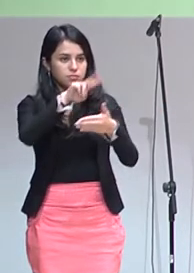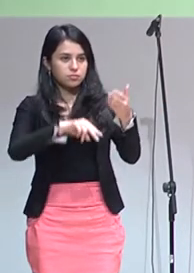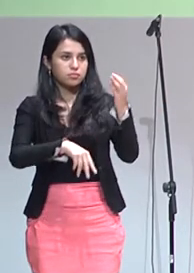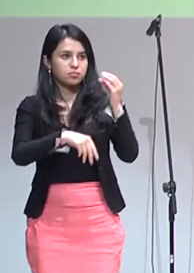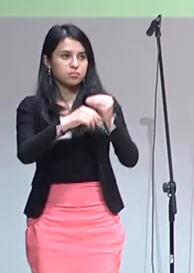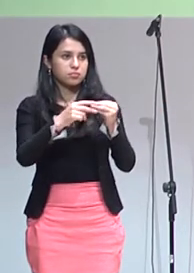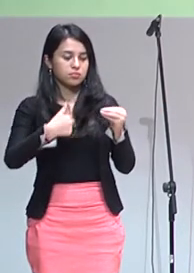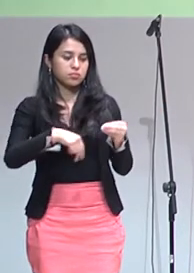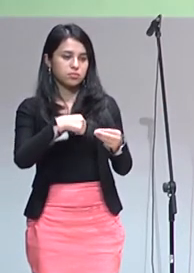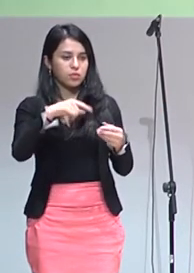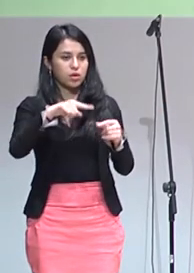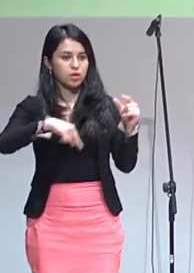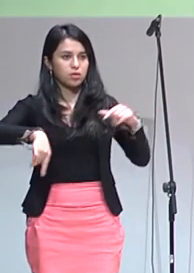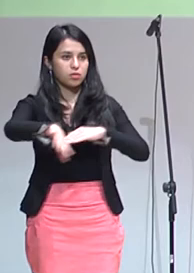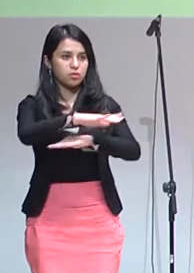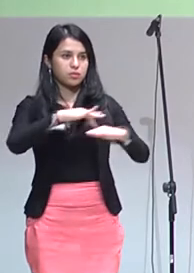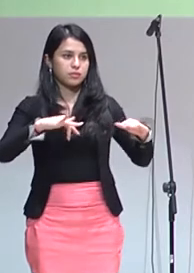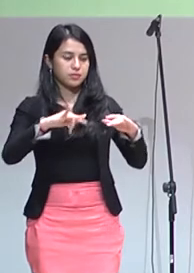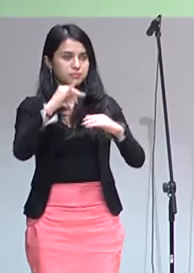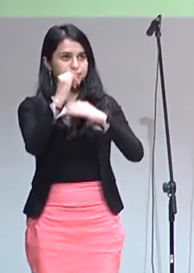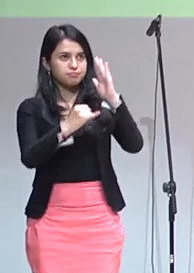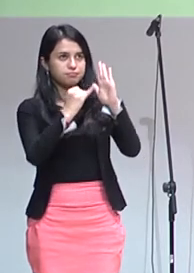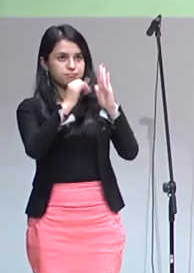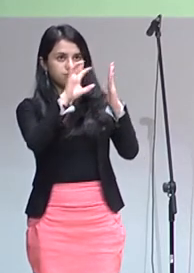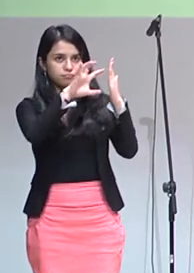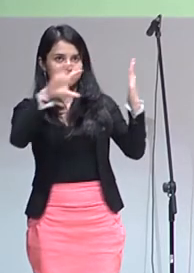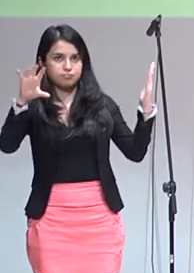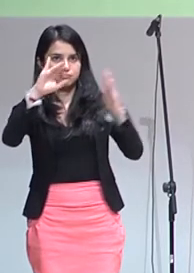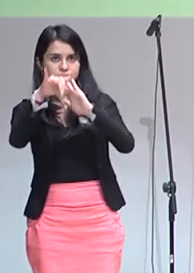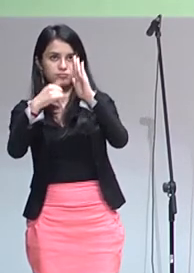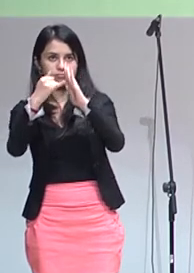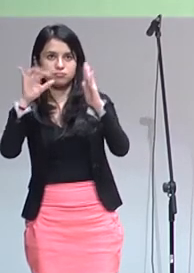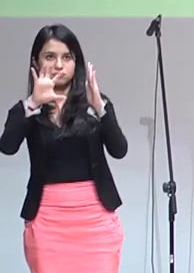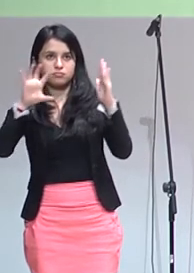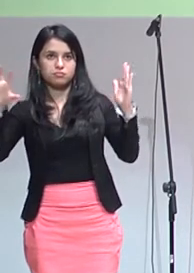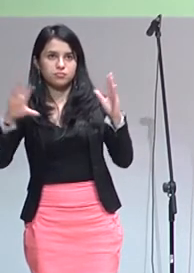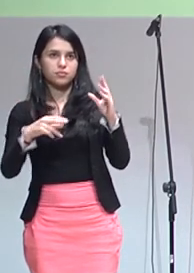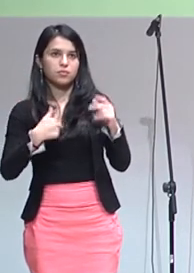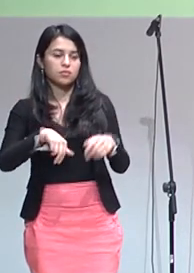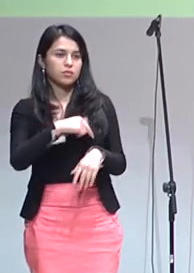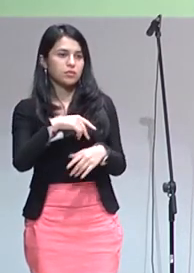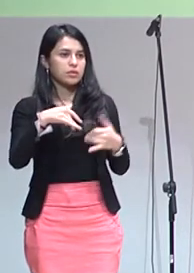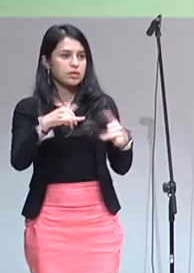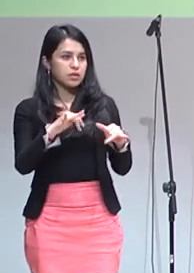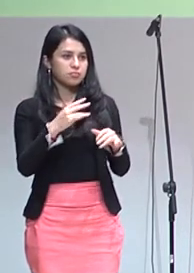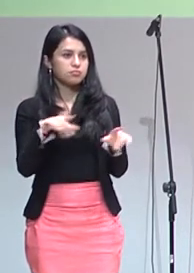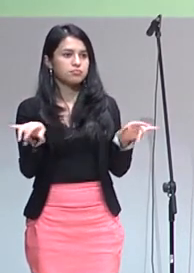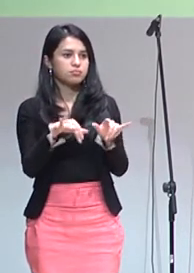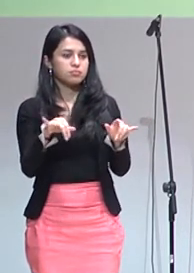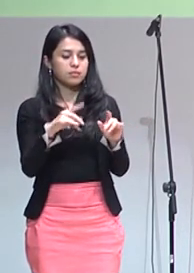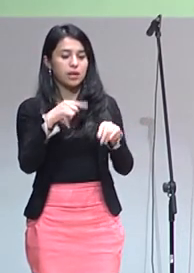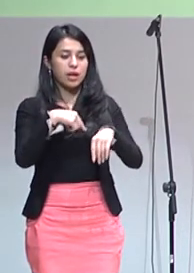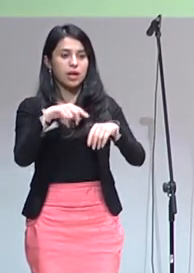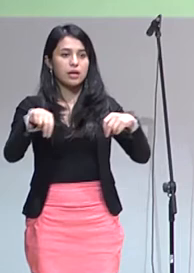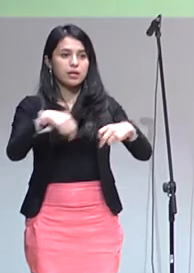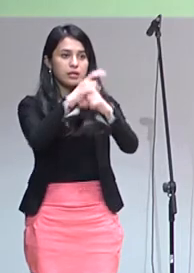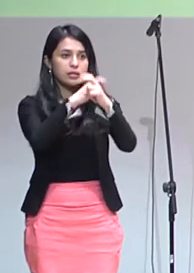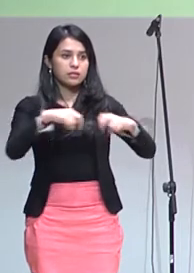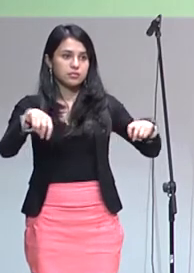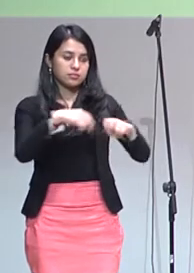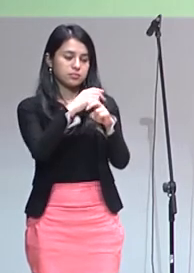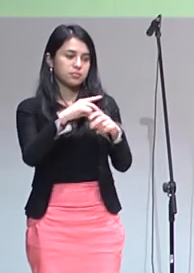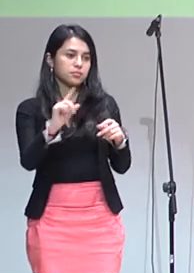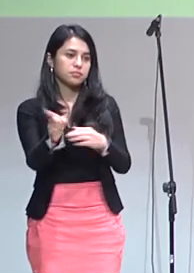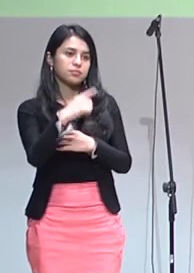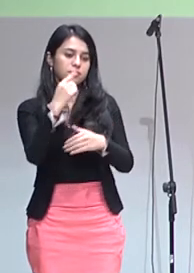de geografía en imágenes e historia en imágenes. Hemos hecho ya unas gigantografías, ¿no? Que en el parque se presentan y la gente